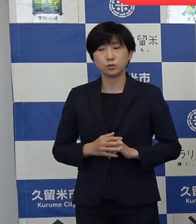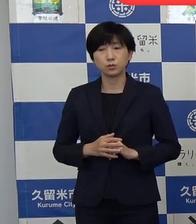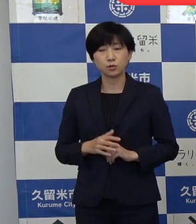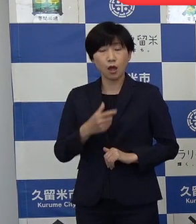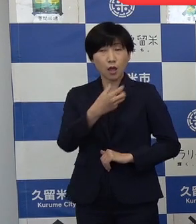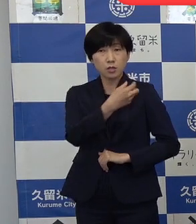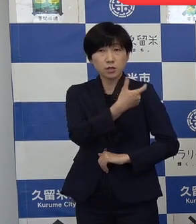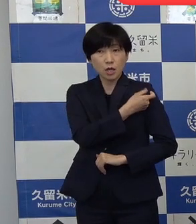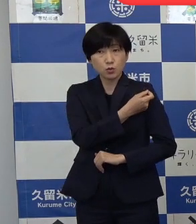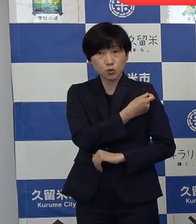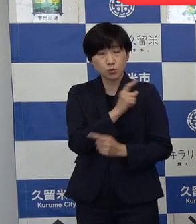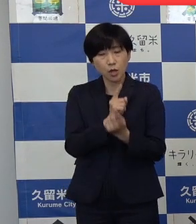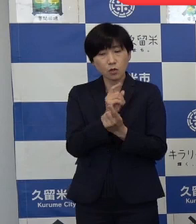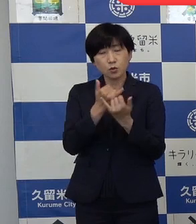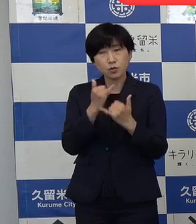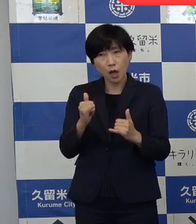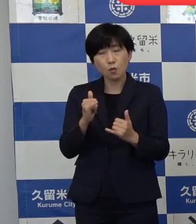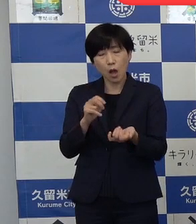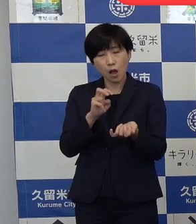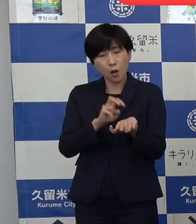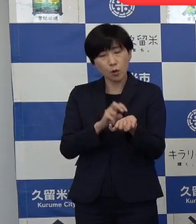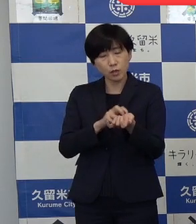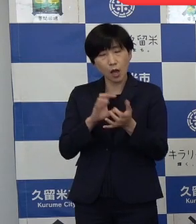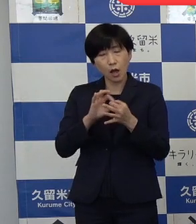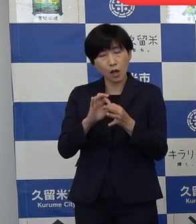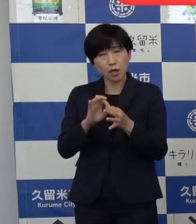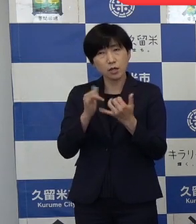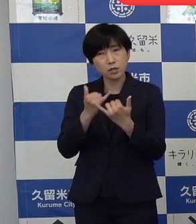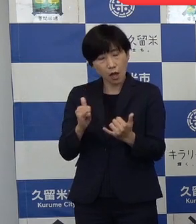接種対象者は医療従事者などへの